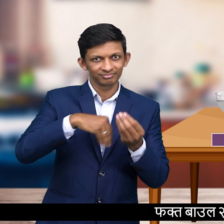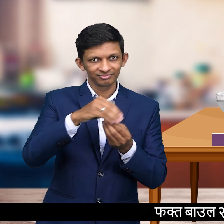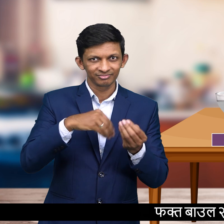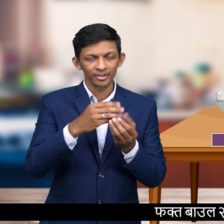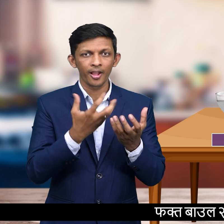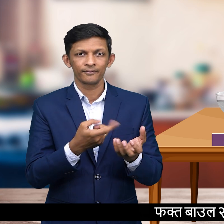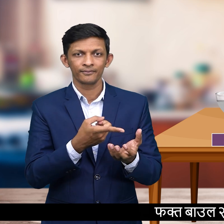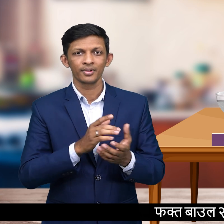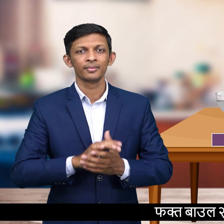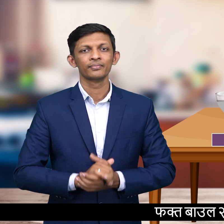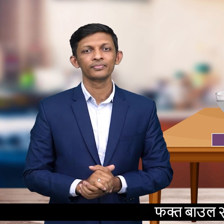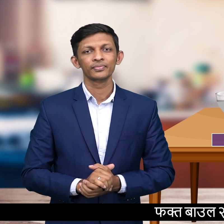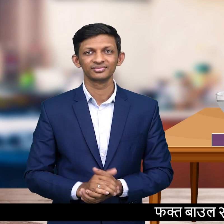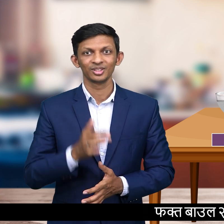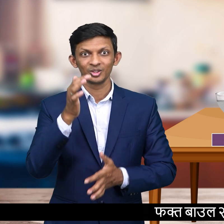बदलते.